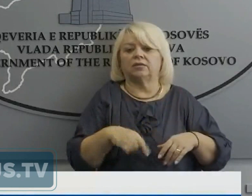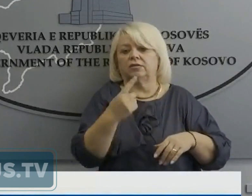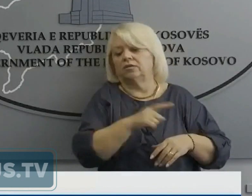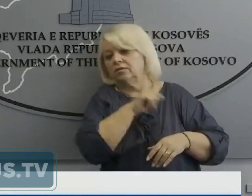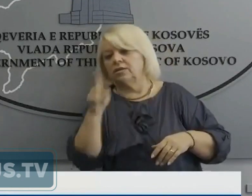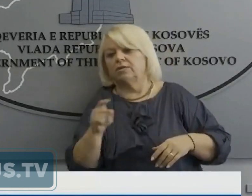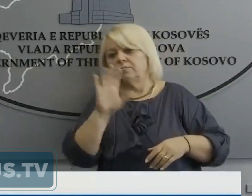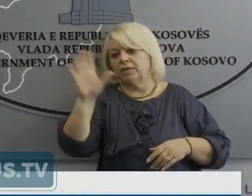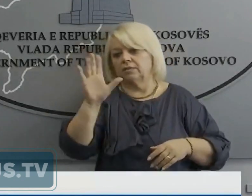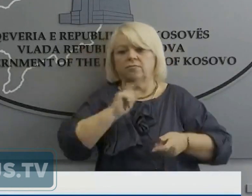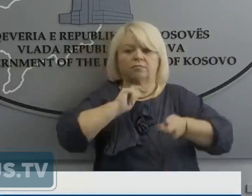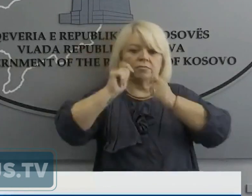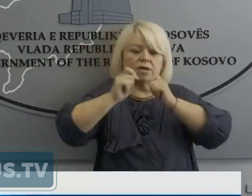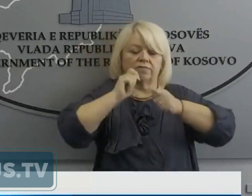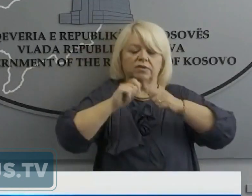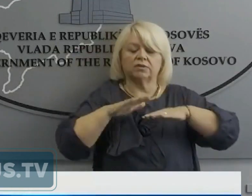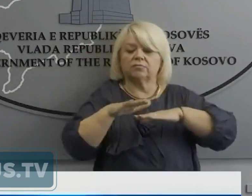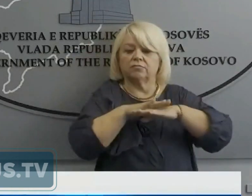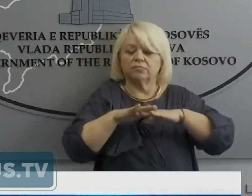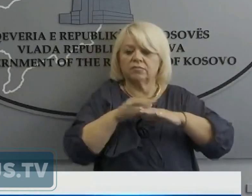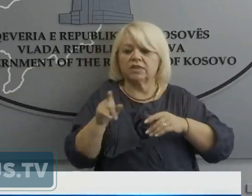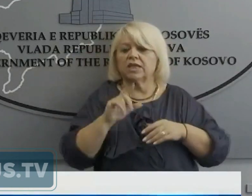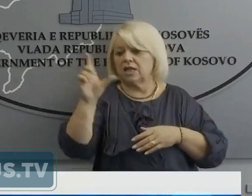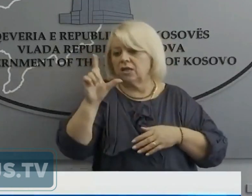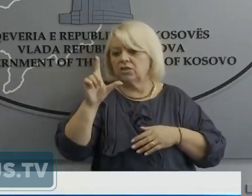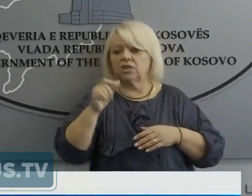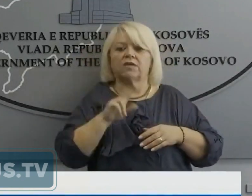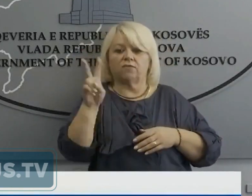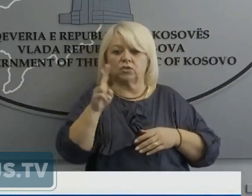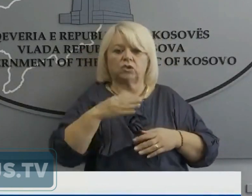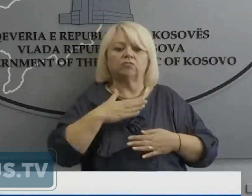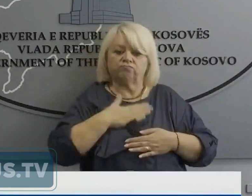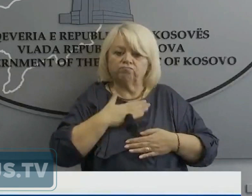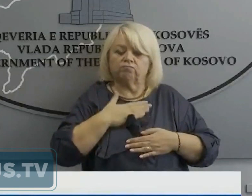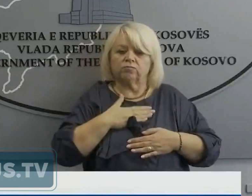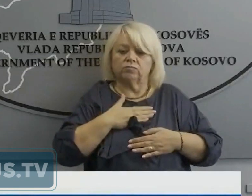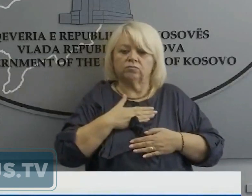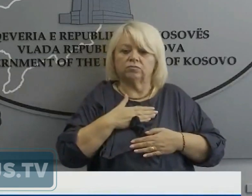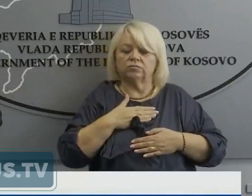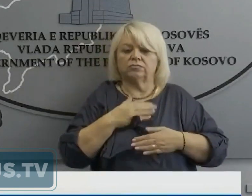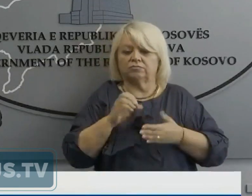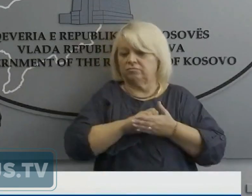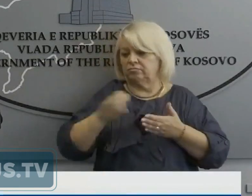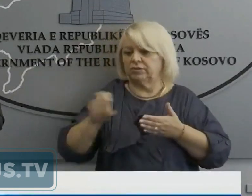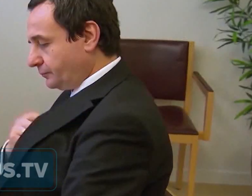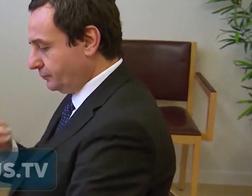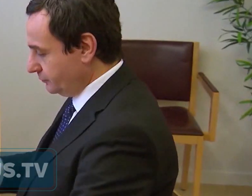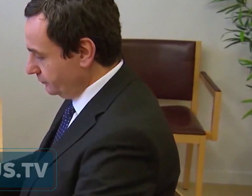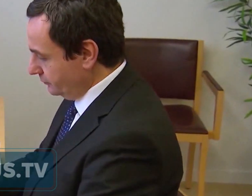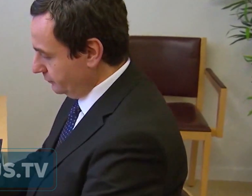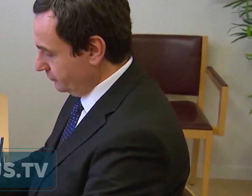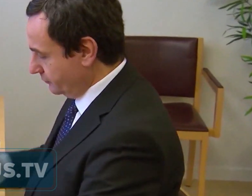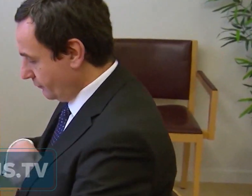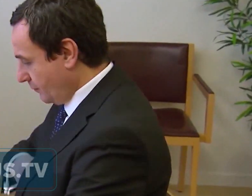në 5 të marrëveshjes bazike që Lajçaku e Vučići dojnë të bëjnë të zhduken nga plani i zbatimit. Në